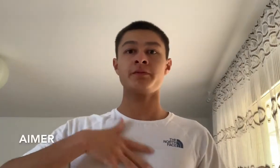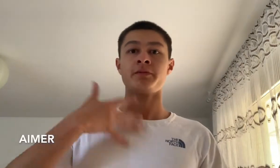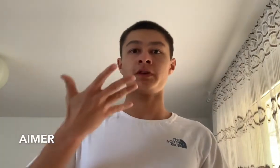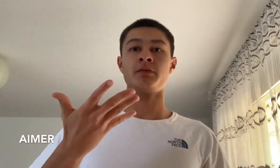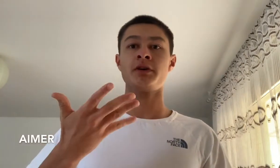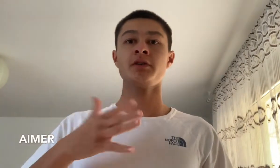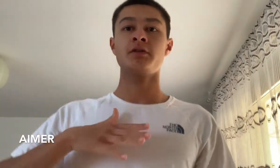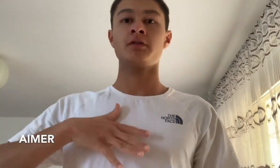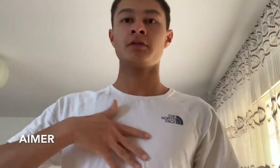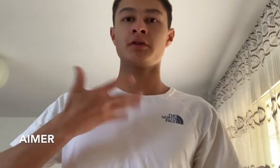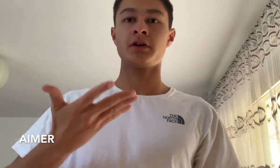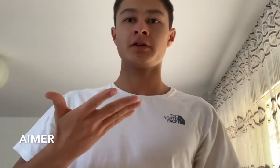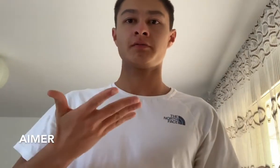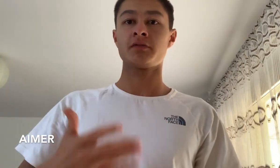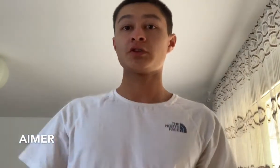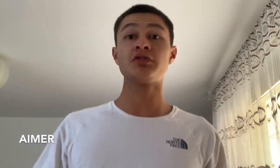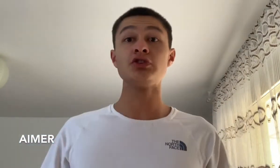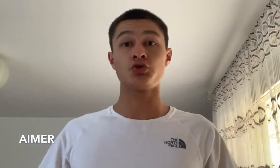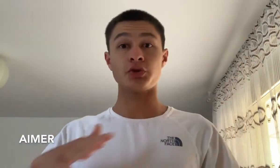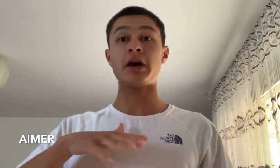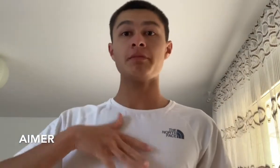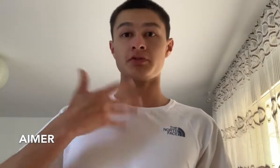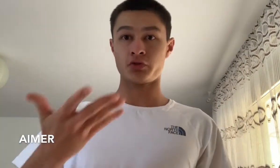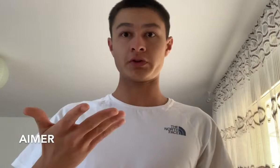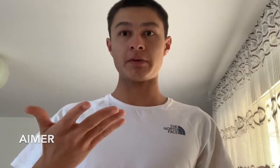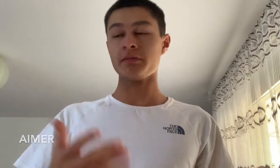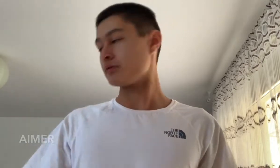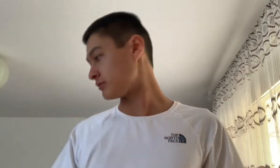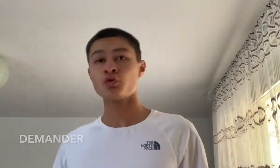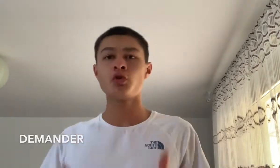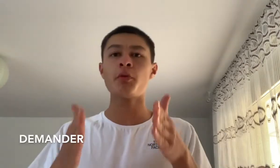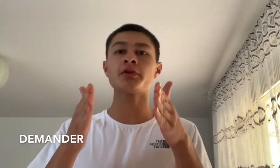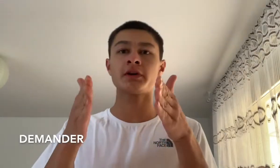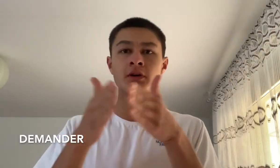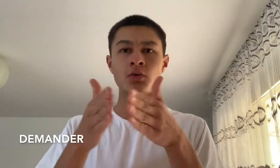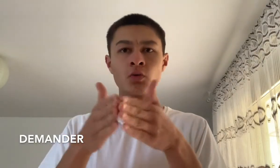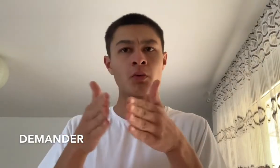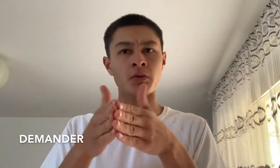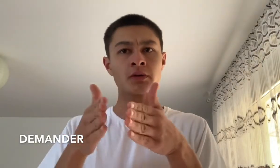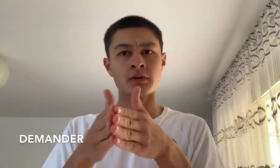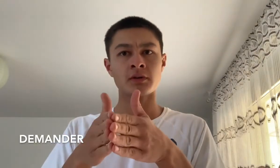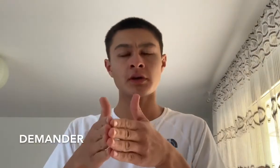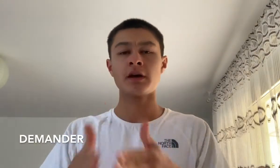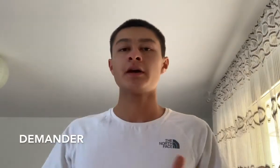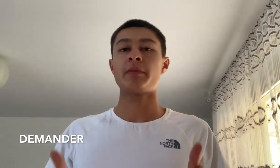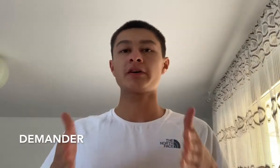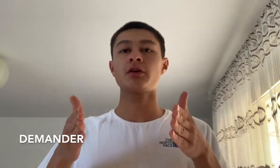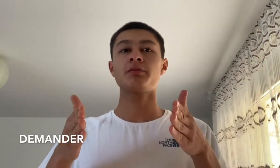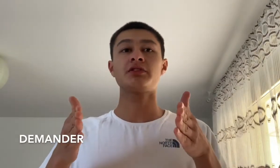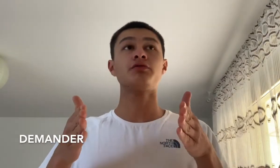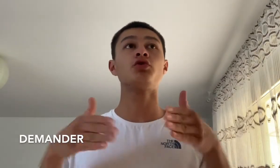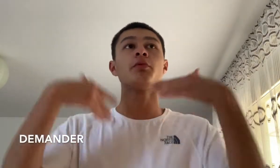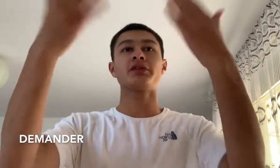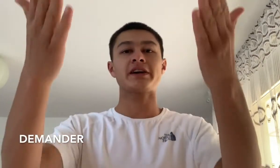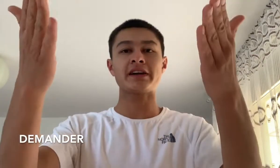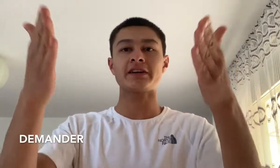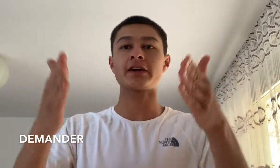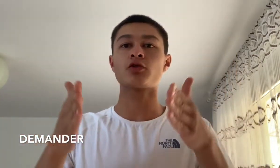Aimer, aimer. Qui aussi, je t'aime, je t'aime. Demander. Par exemple, si vous demandez à quelqu'un quelque